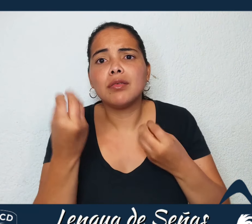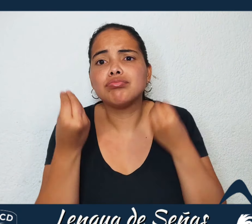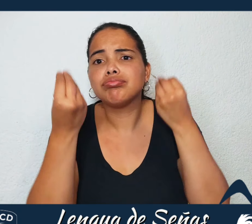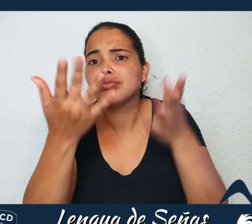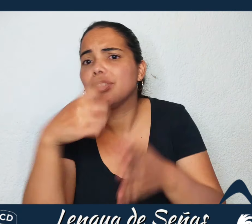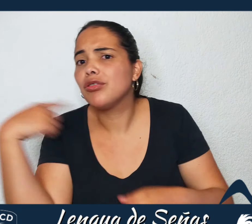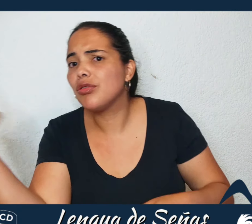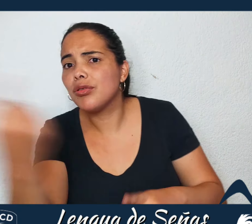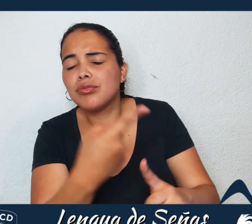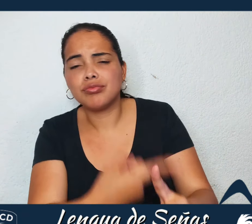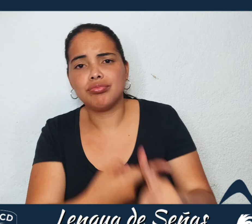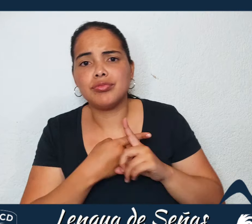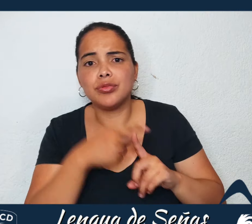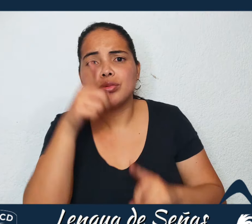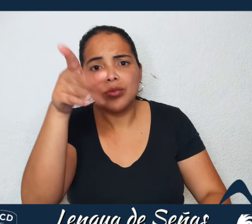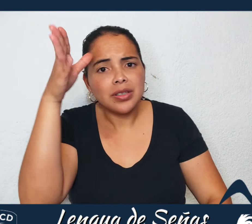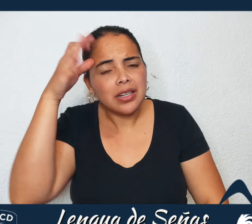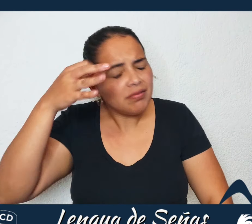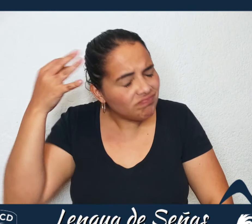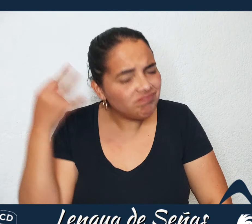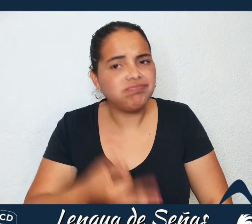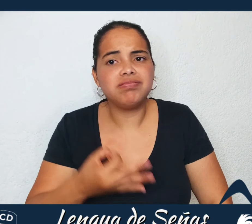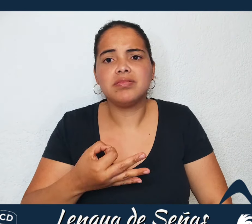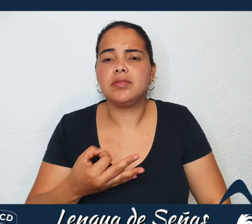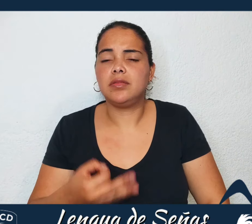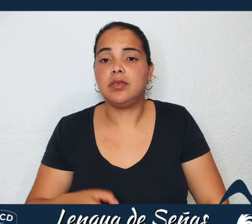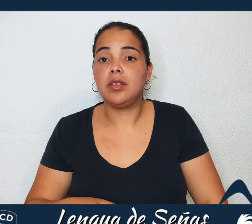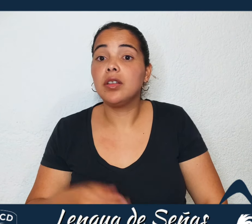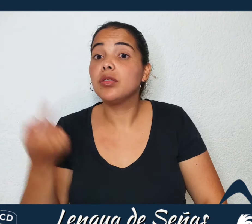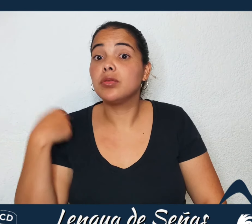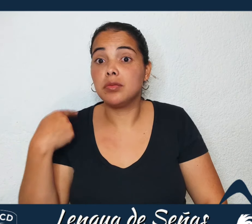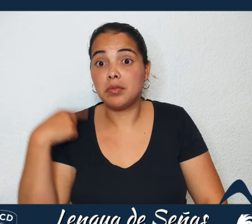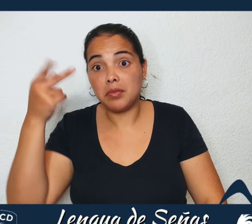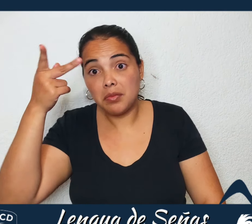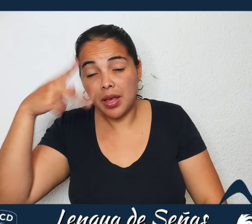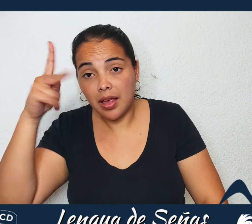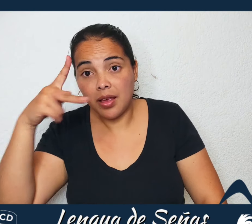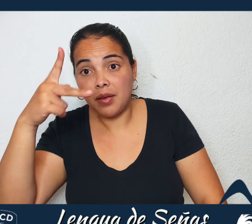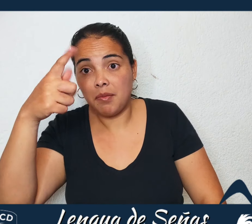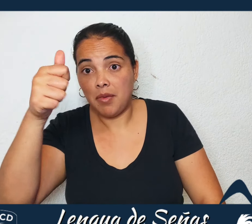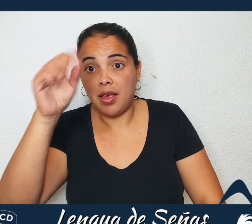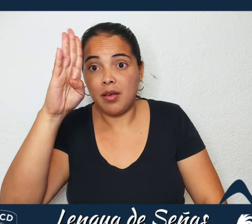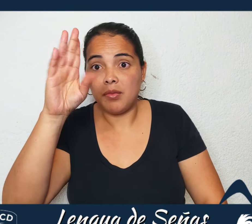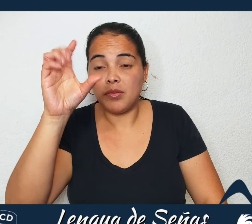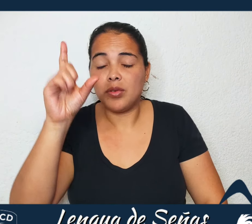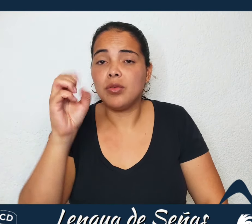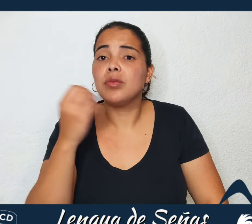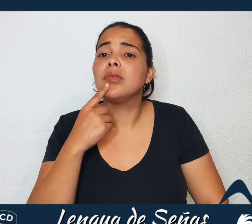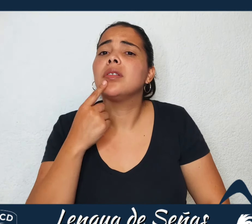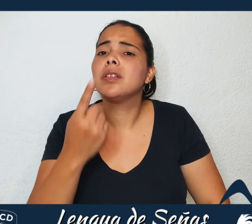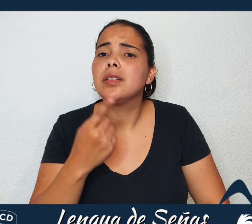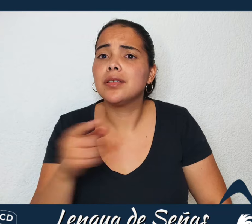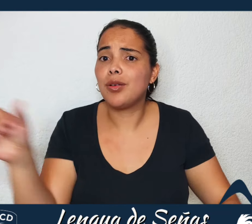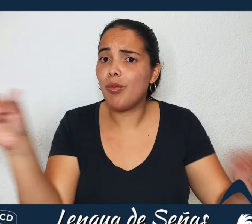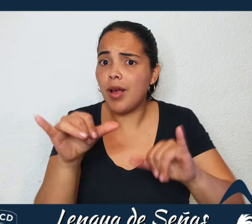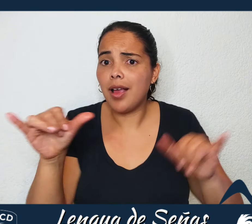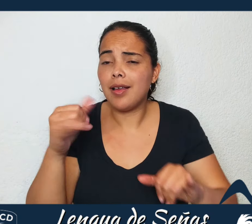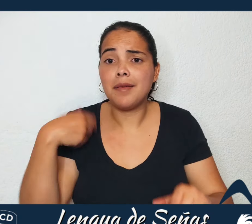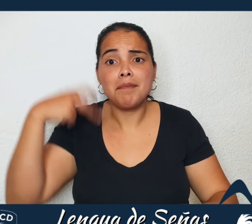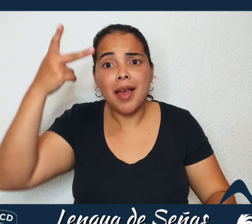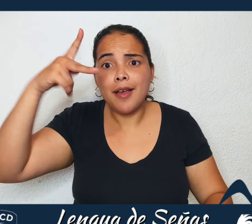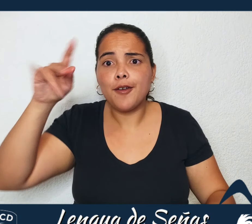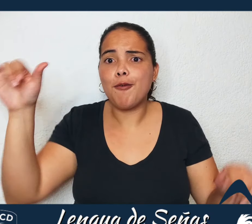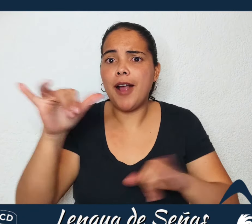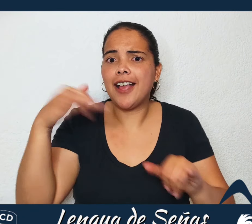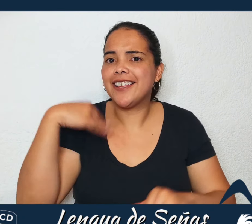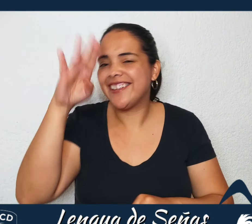la salvación a todo aquel que cree en este mensaje. Entonces Pablo, como ese niño de la esquina,